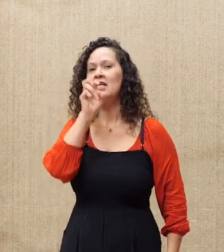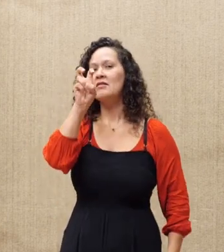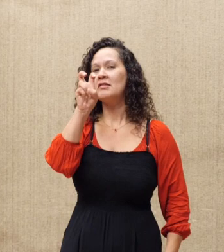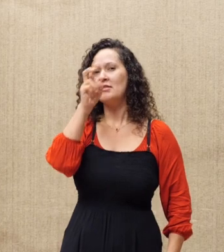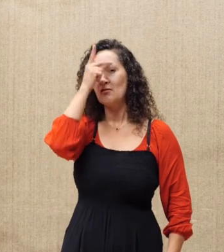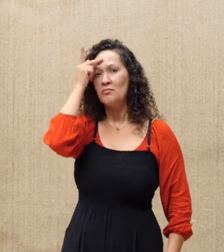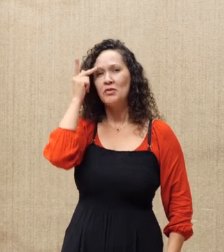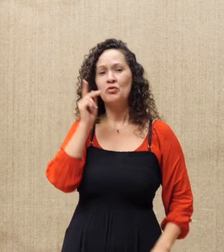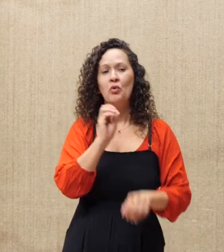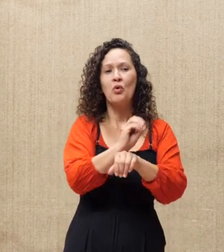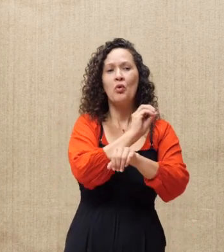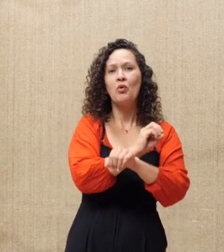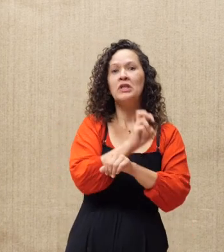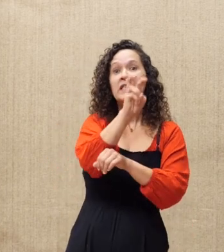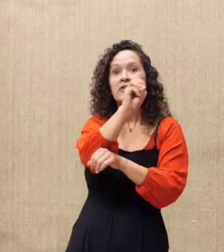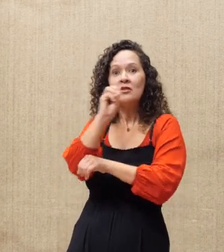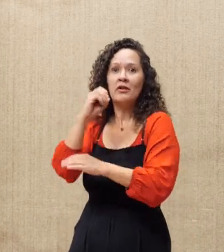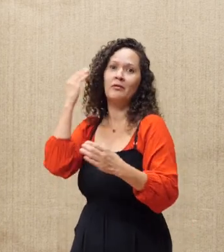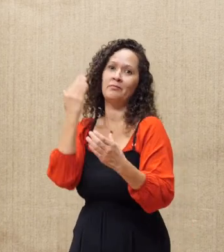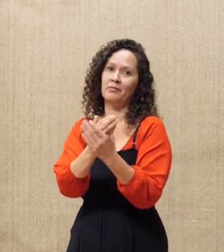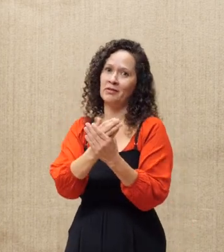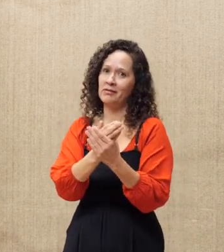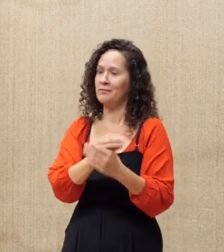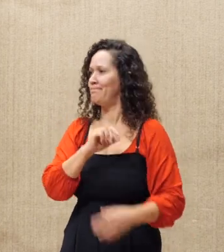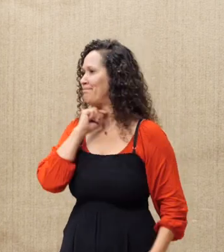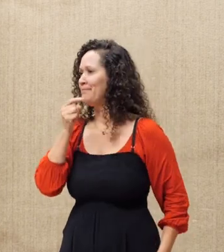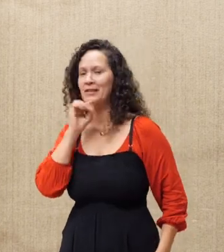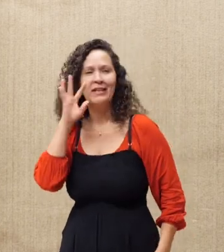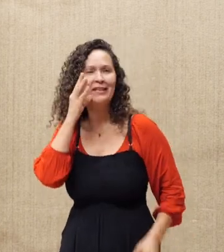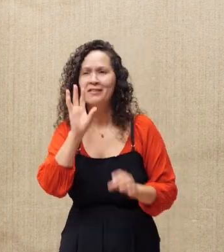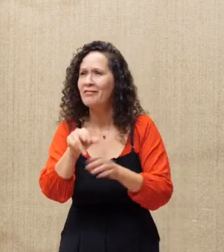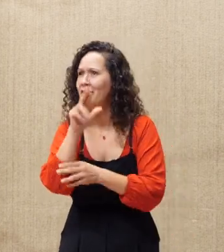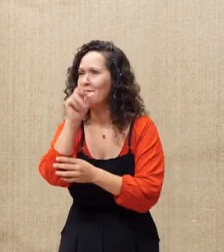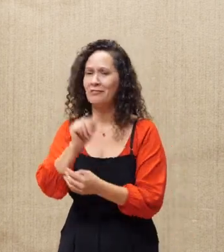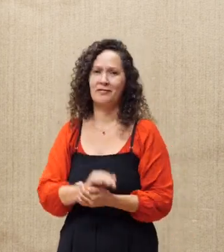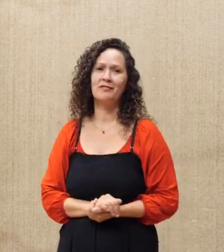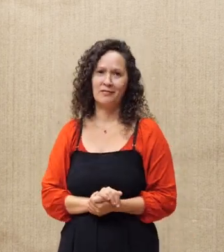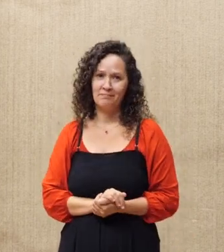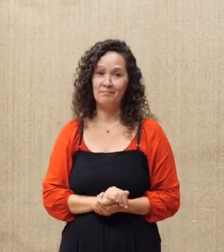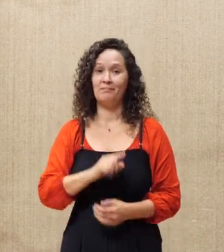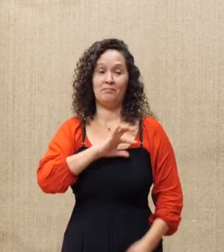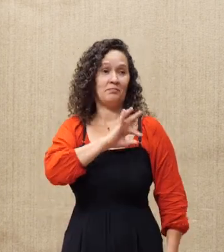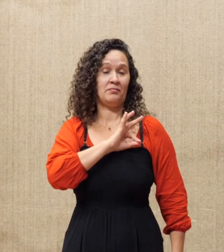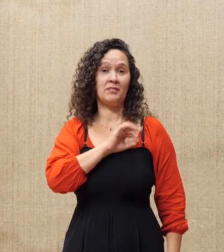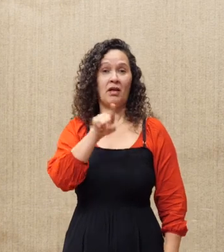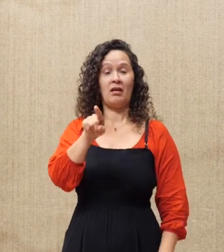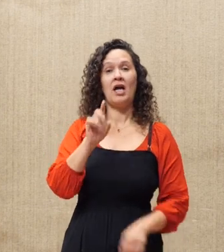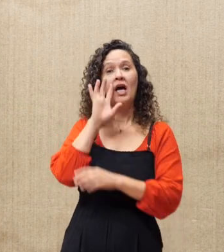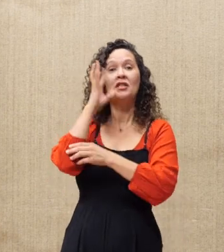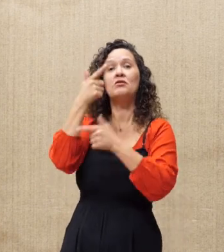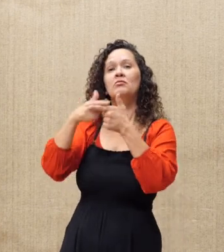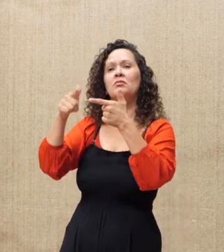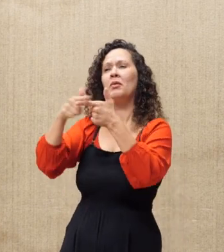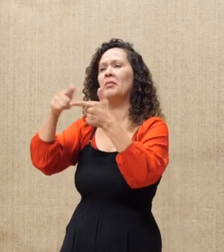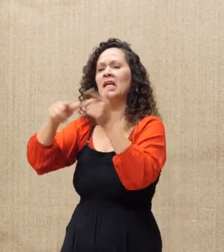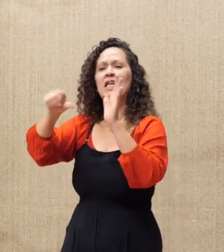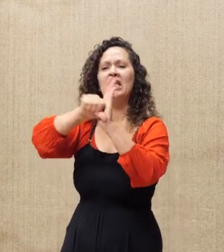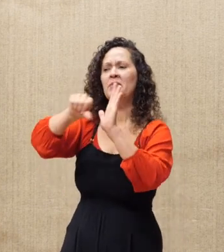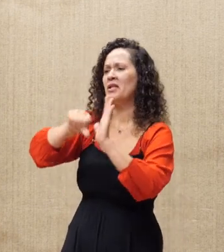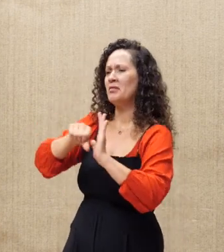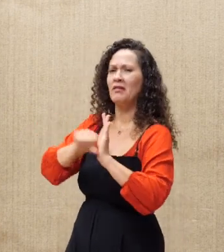pessoas cuidando de 500 inquéritos de homicídio. Isso é impossível a resolução. Enquanto tem policial lá tendo que resolver problema de crime